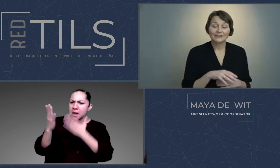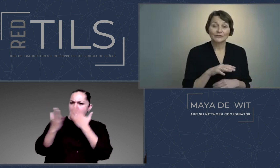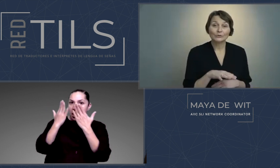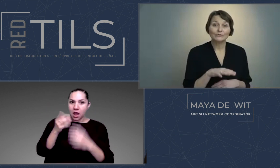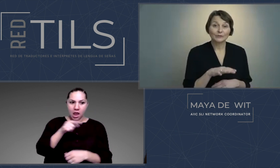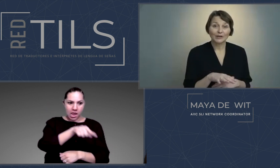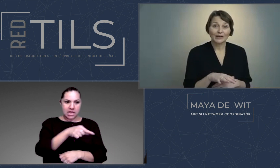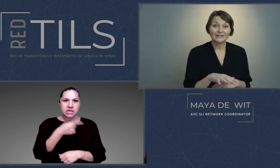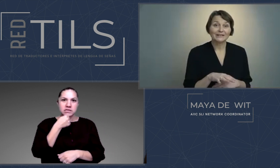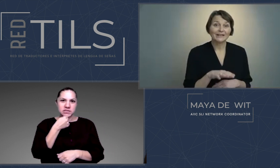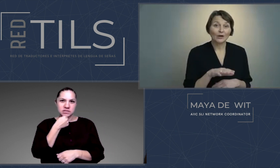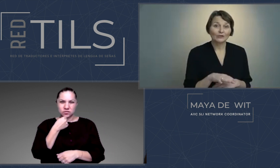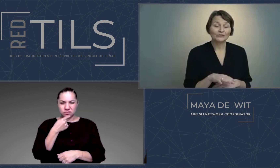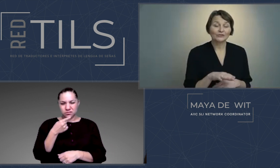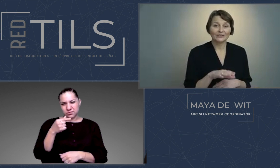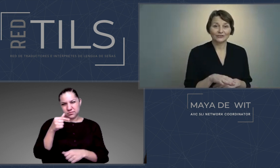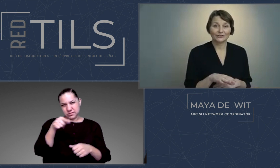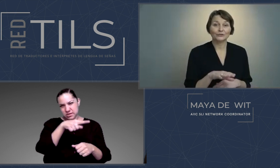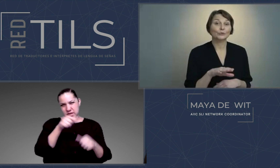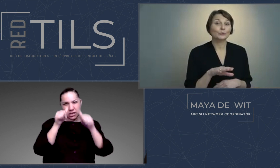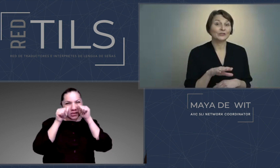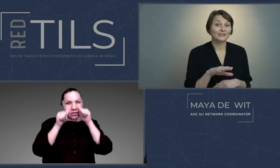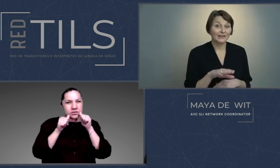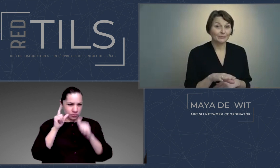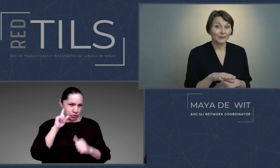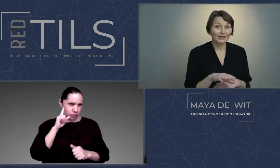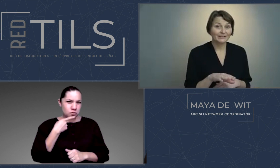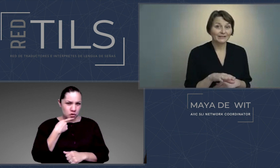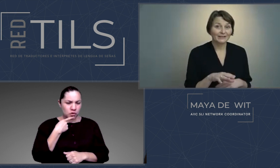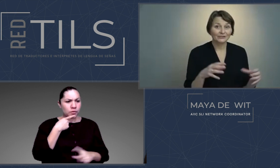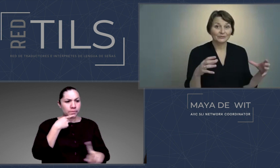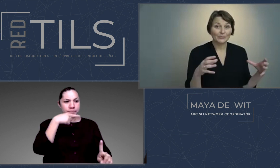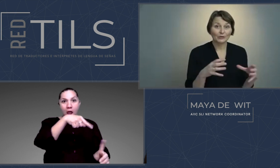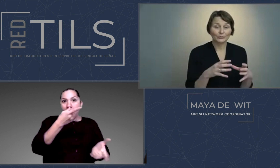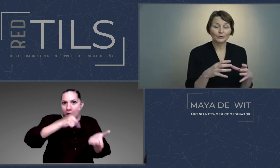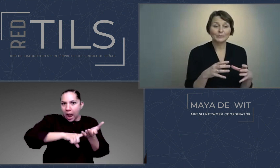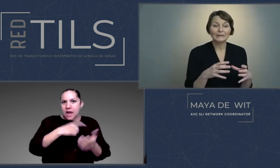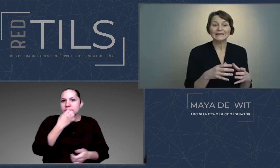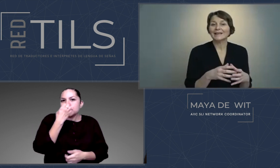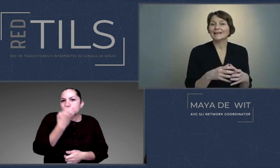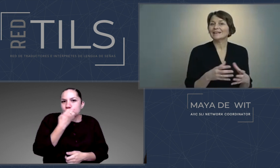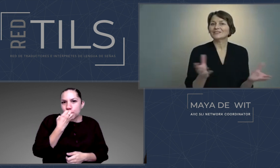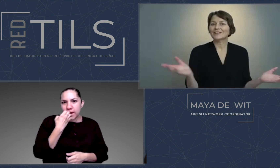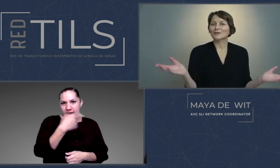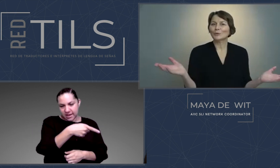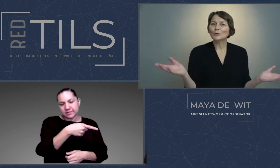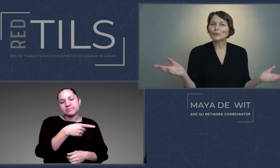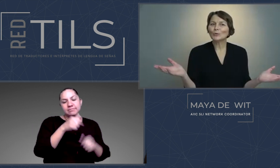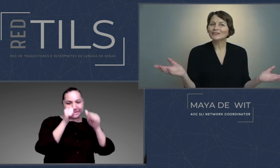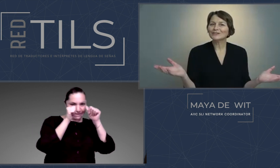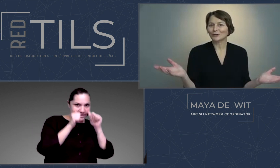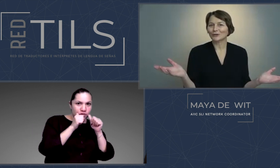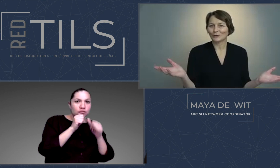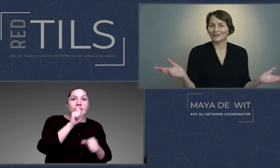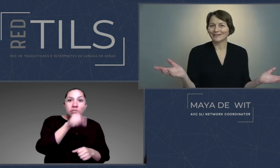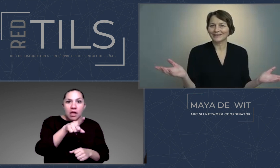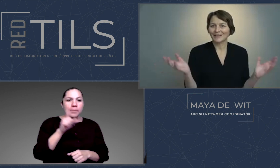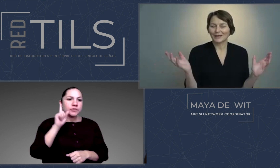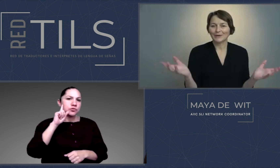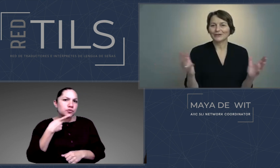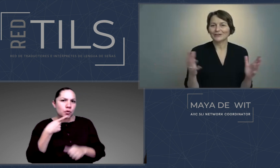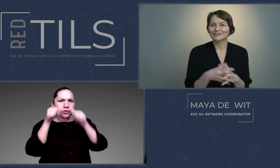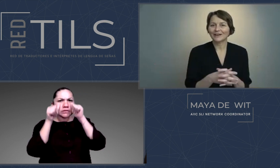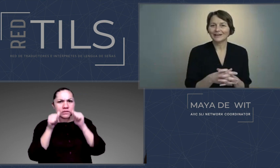ciegos. Entonces, estaba en una escuela de ciegos y había niños sordos ciegos ahí. Entonces,